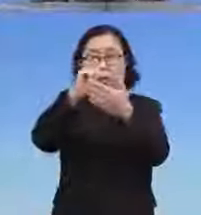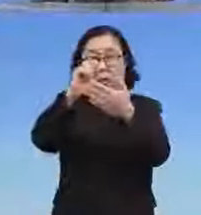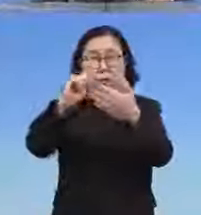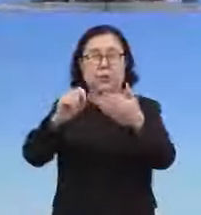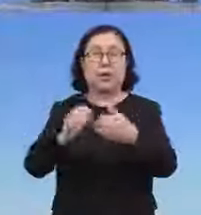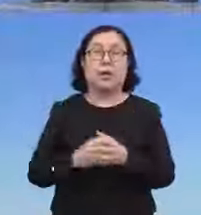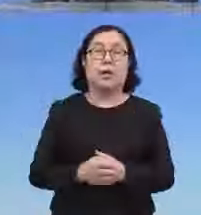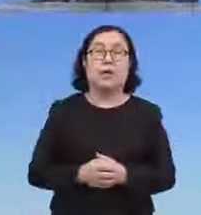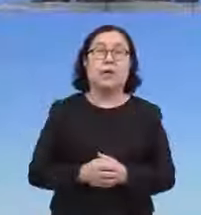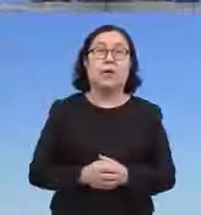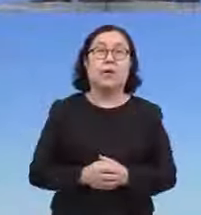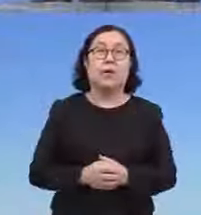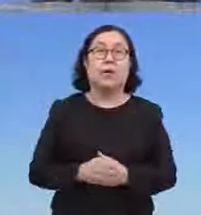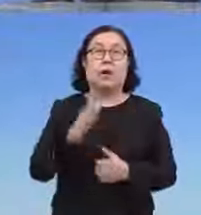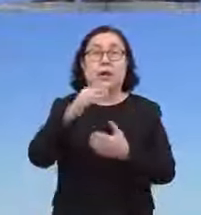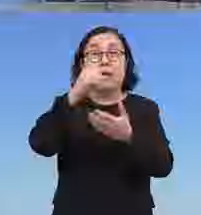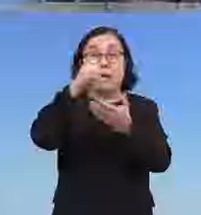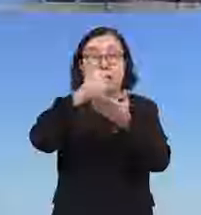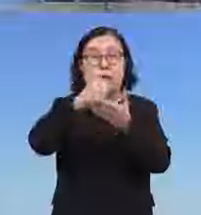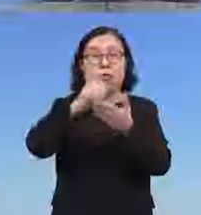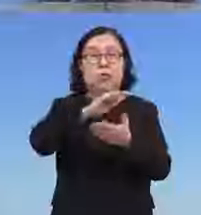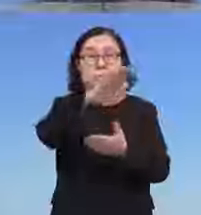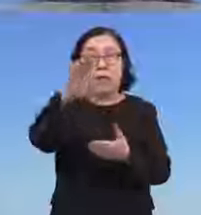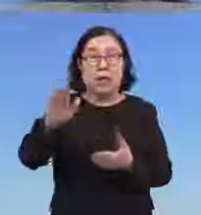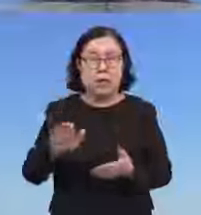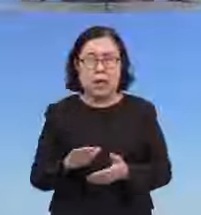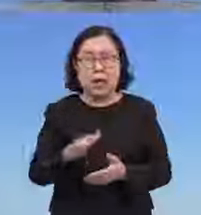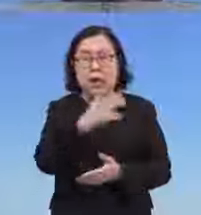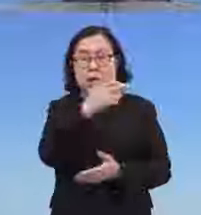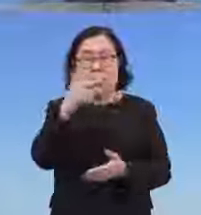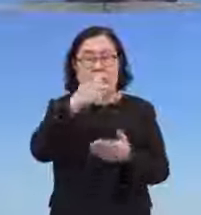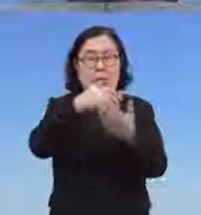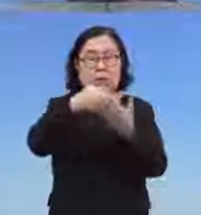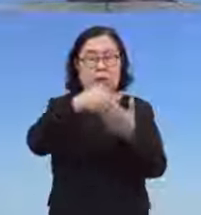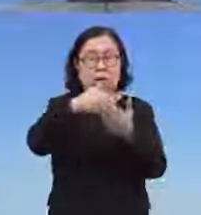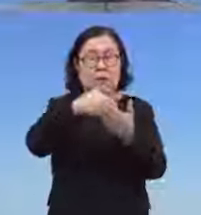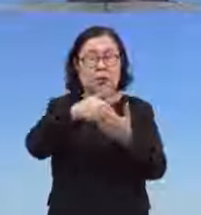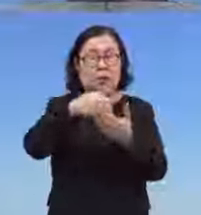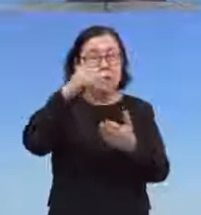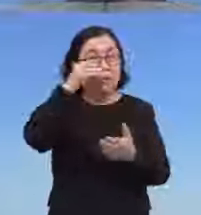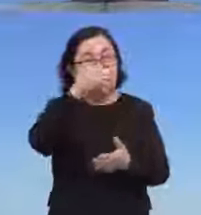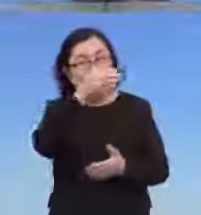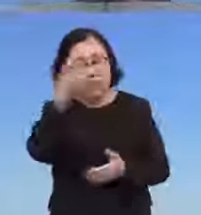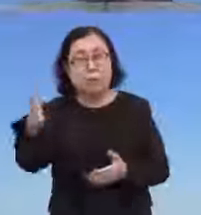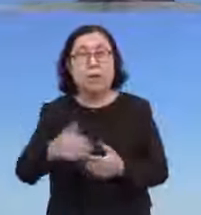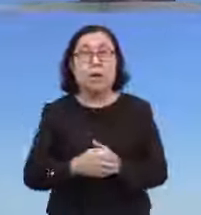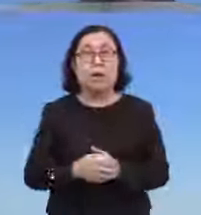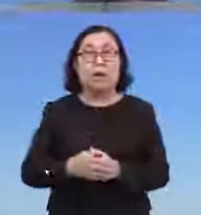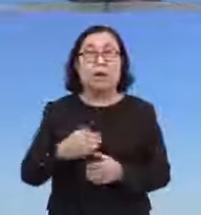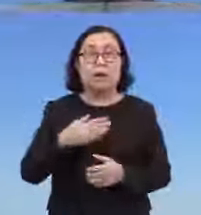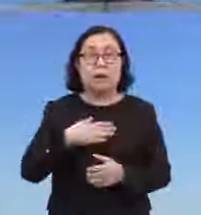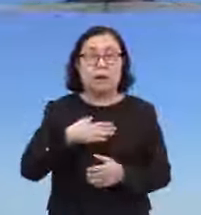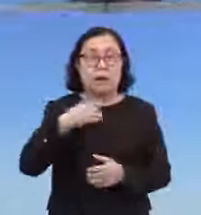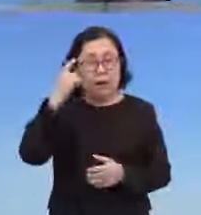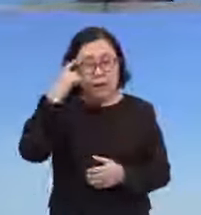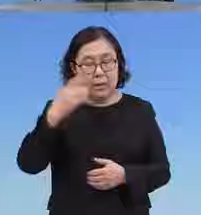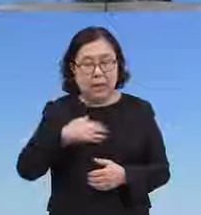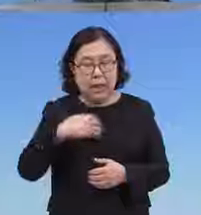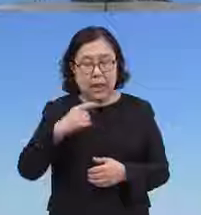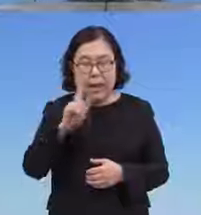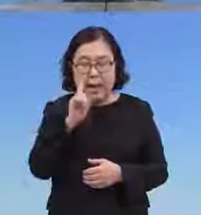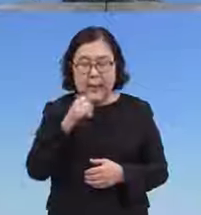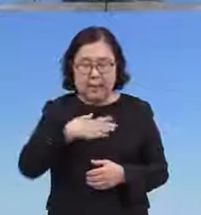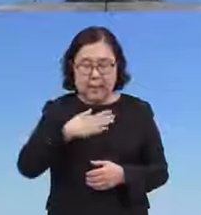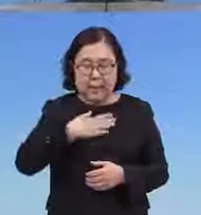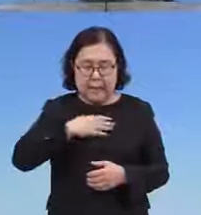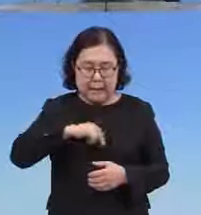오늘의 결론은 이렇게 맺기를 원합니다. 하나님은 우리에게 큰 그림을 보여주세요. 그저 우리 본능은 내 한